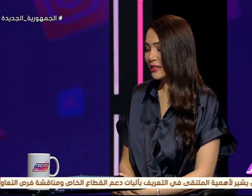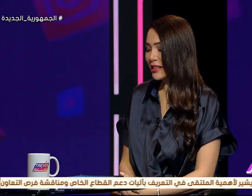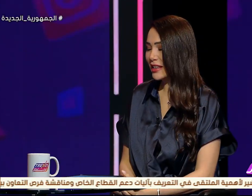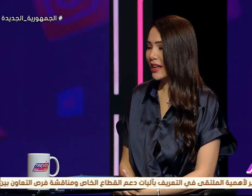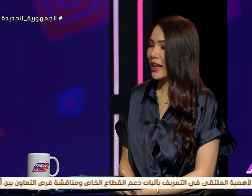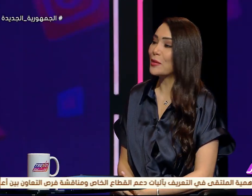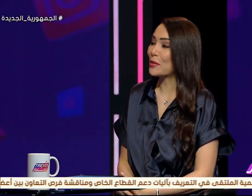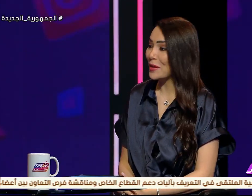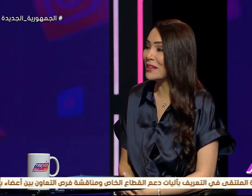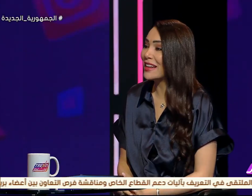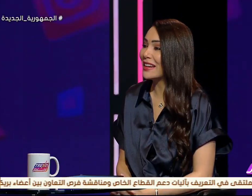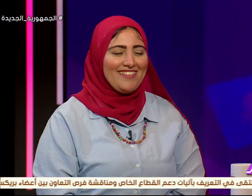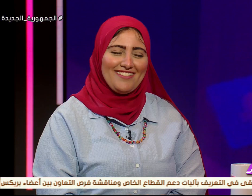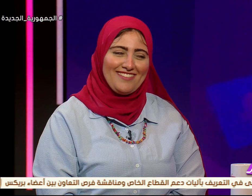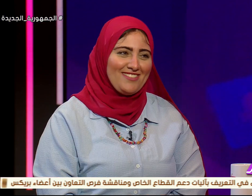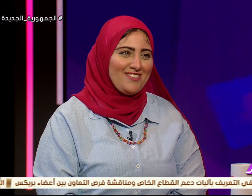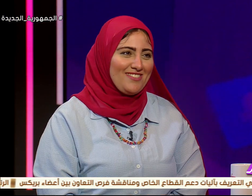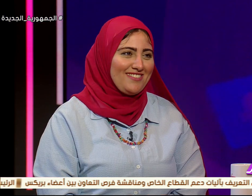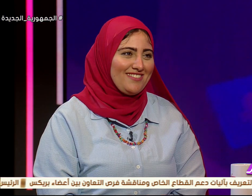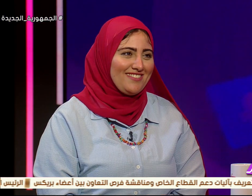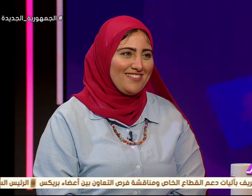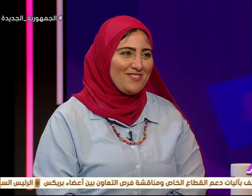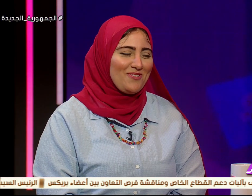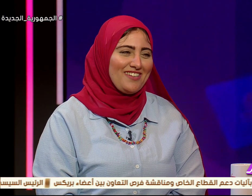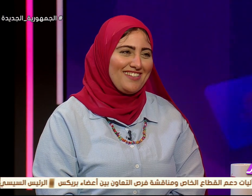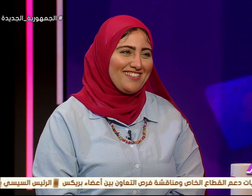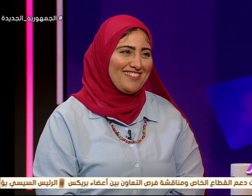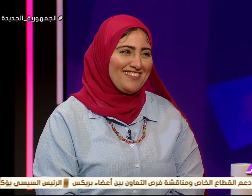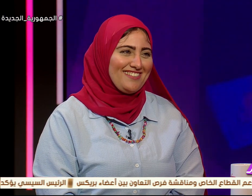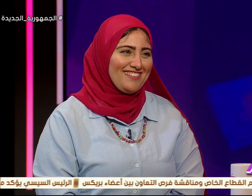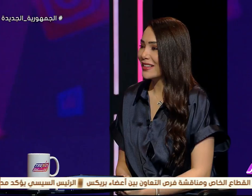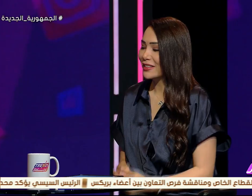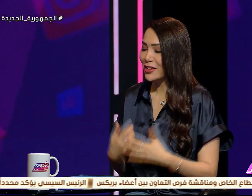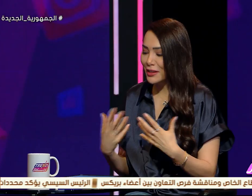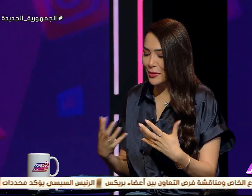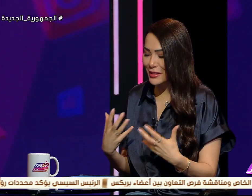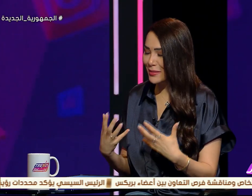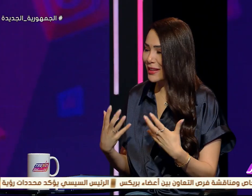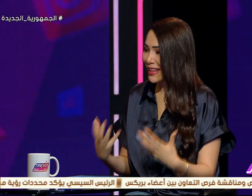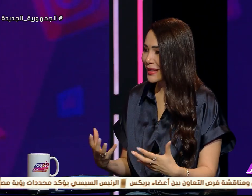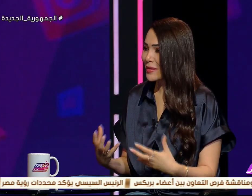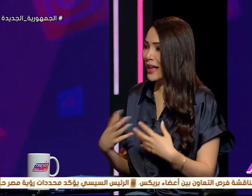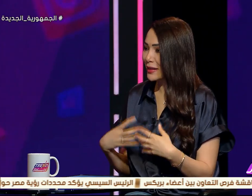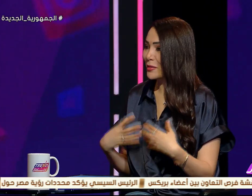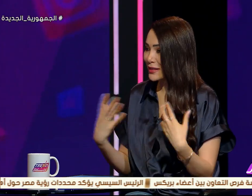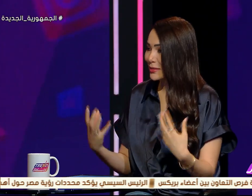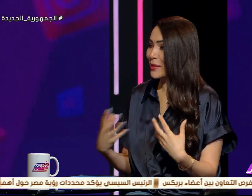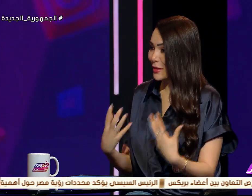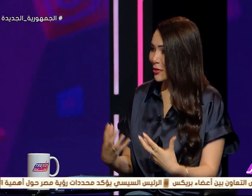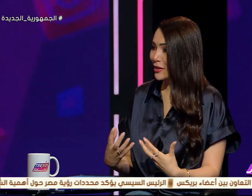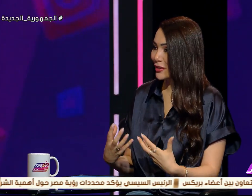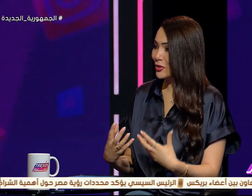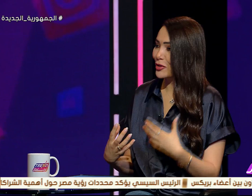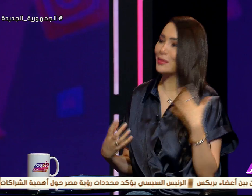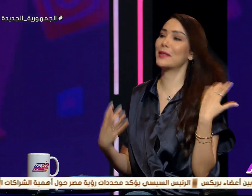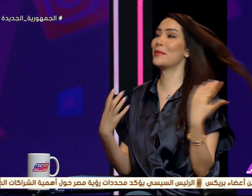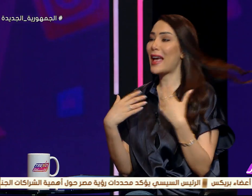وانتي حلوه وجميله، لان كمان انتي بشوشه. شكرا جدا. وطريقتك وانتي بتتكلمي حتى وانتي بتعملي لغه الاشاره بتبقي عايزه